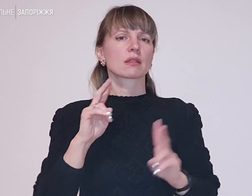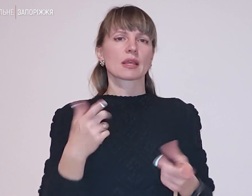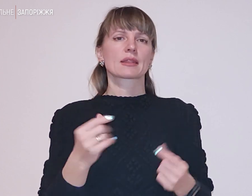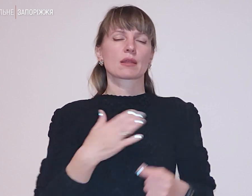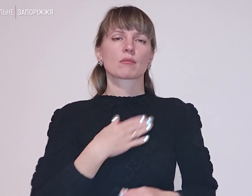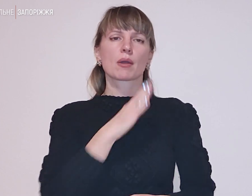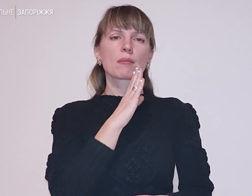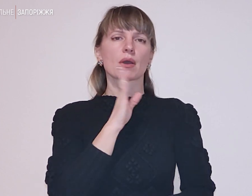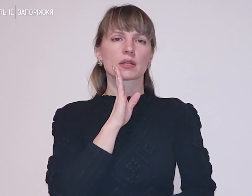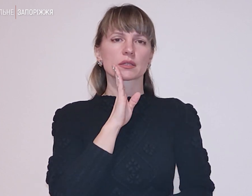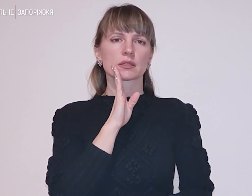мати.